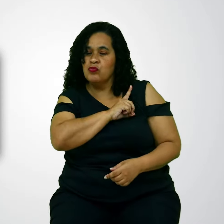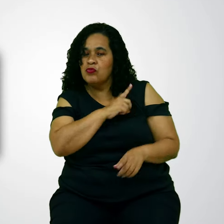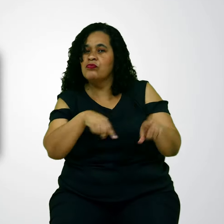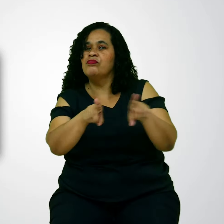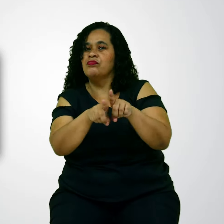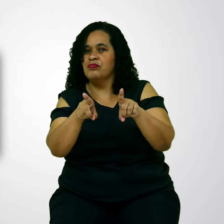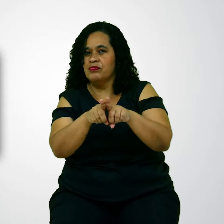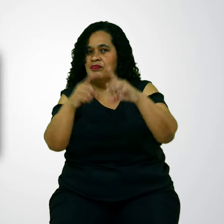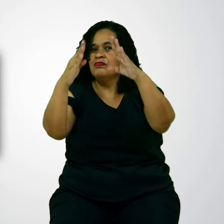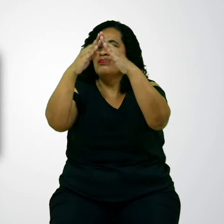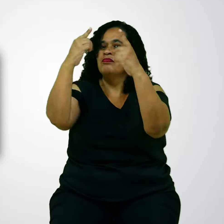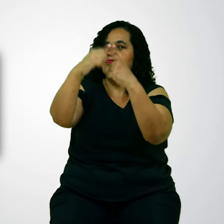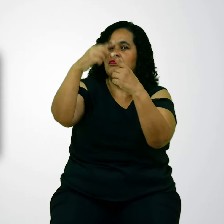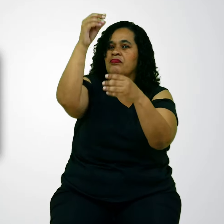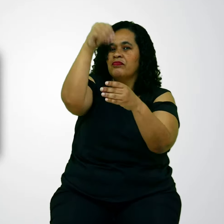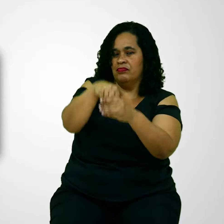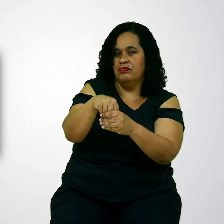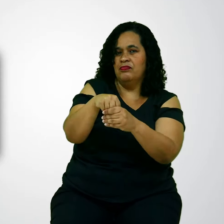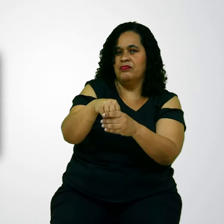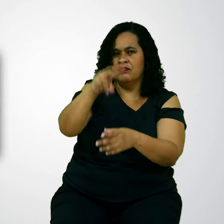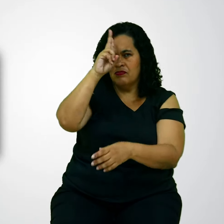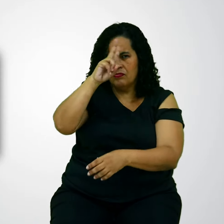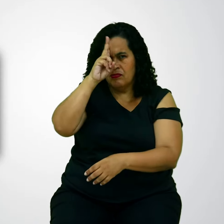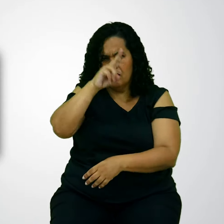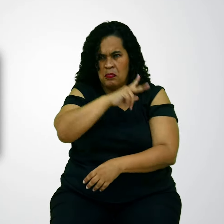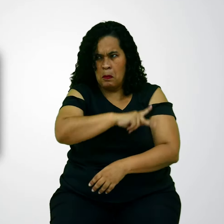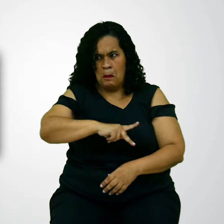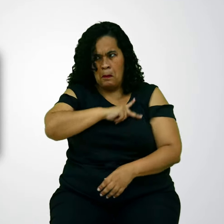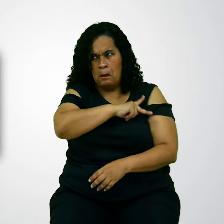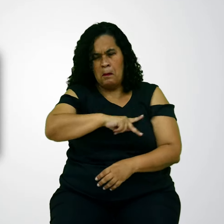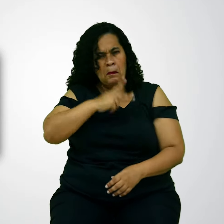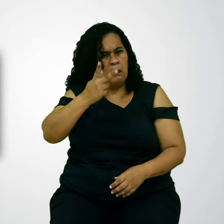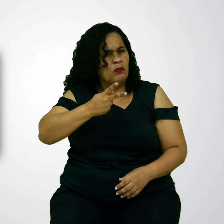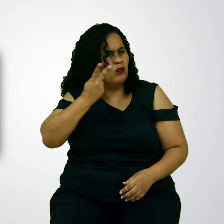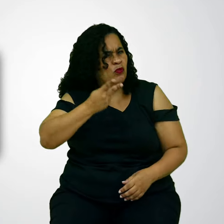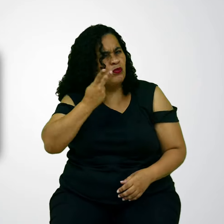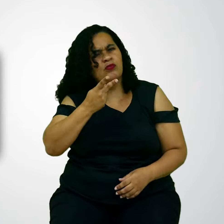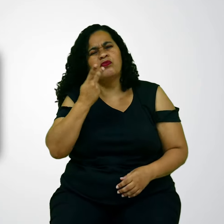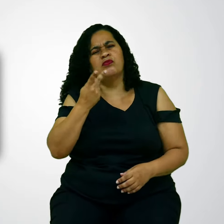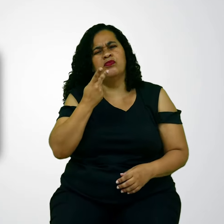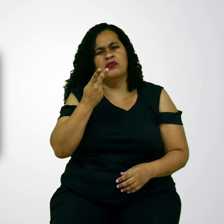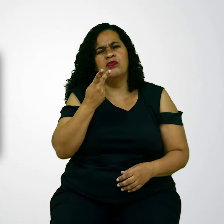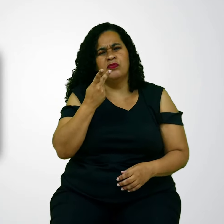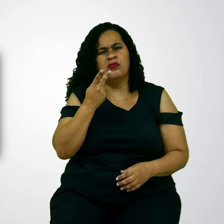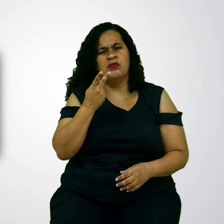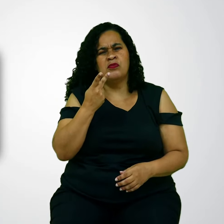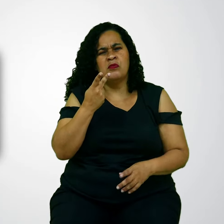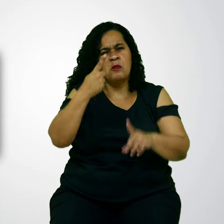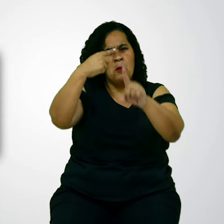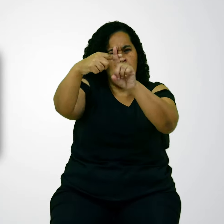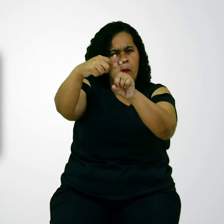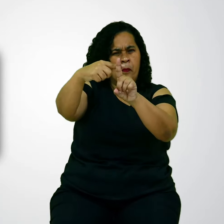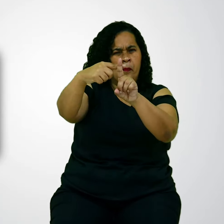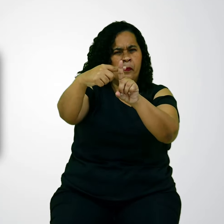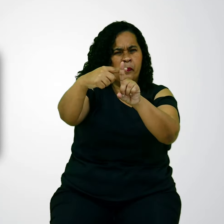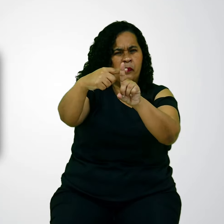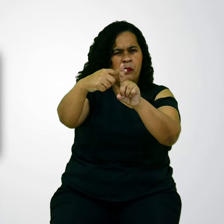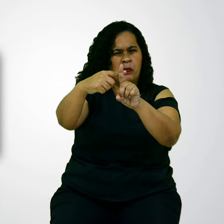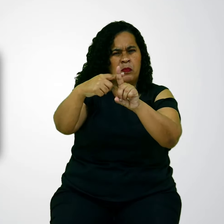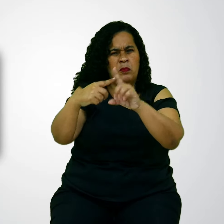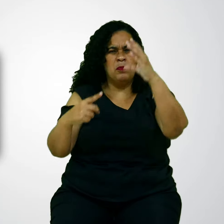para o pessoal de Corinto, né? Foi Paulo crucificado? Foi Apolo? Foi Cefas? Ou foi